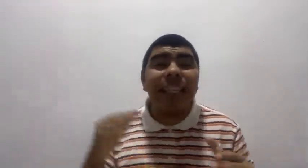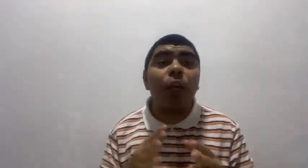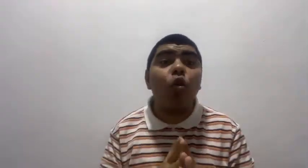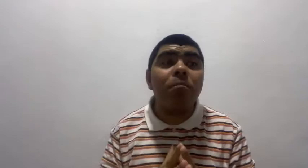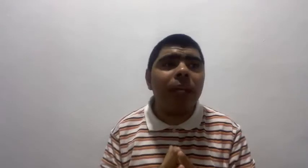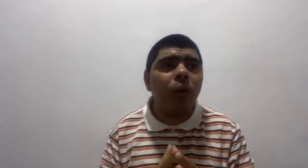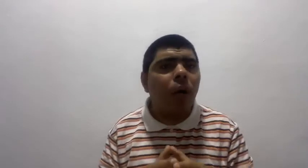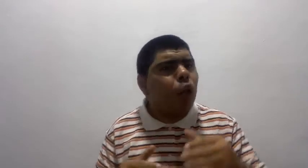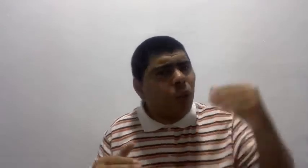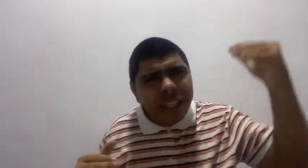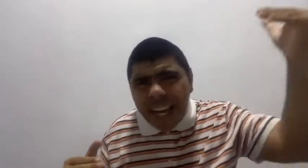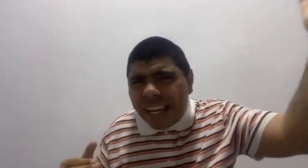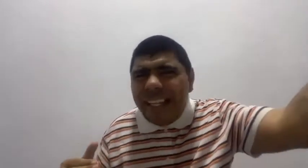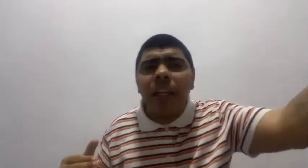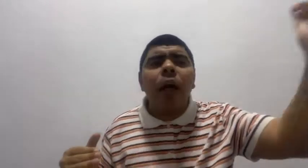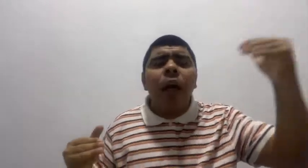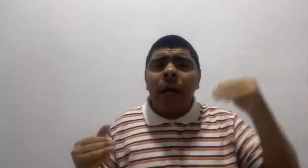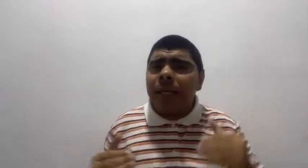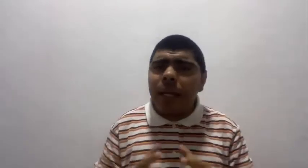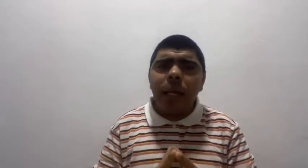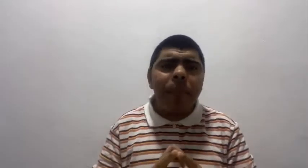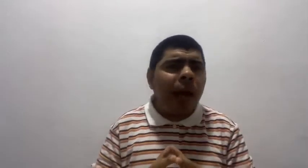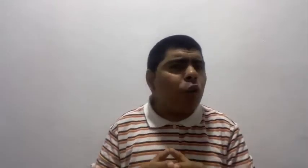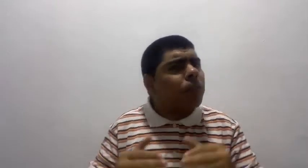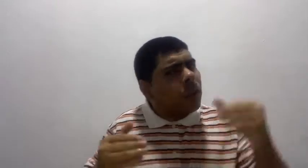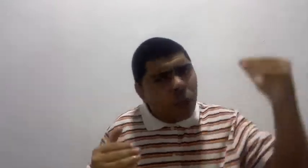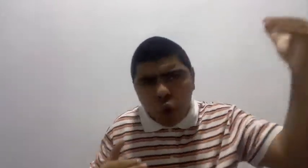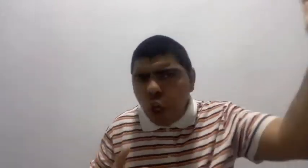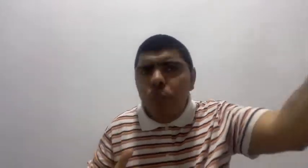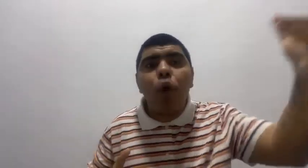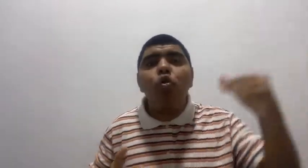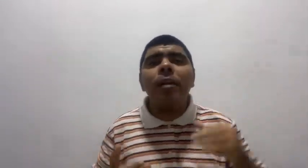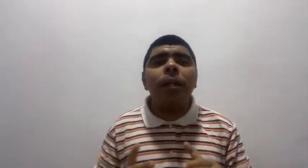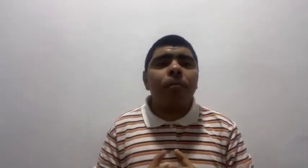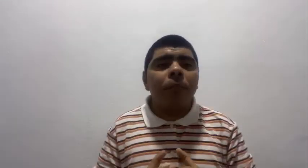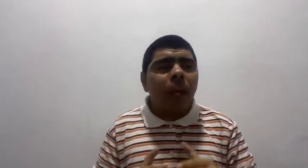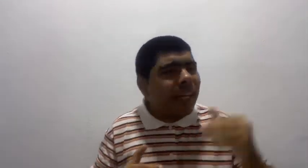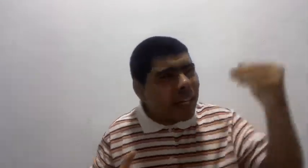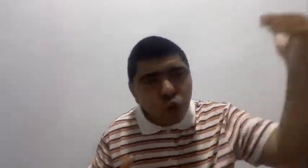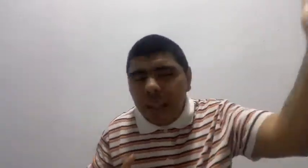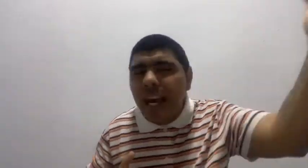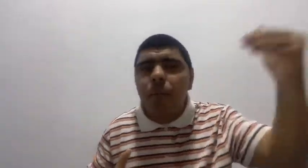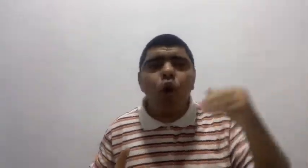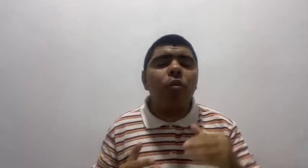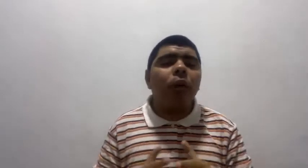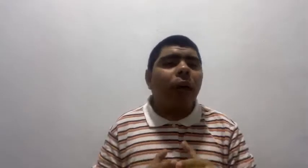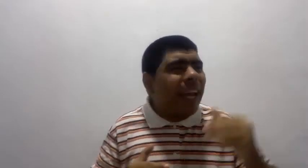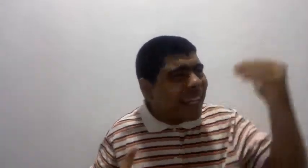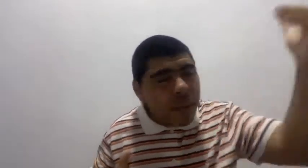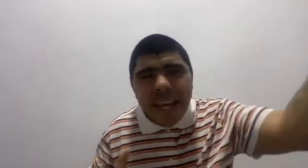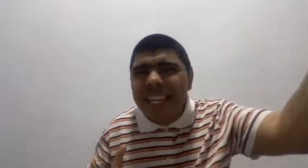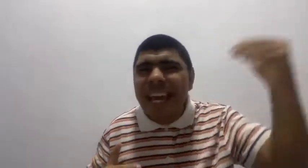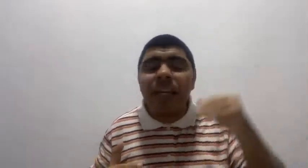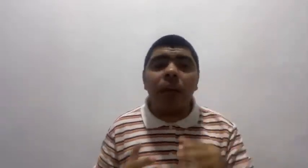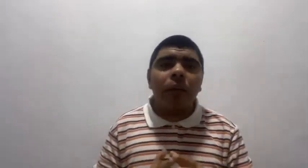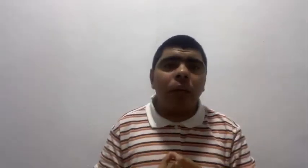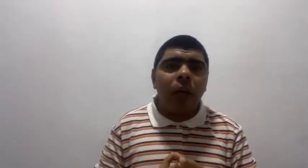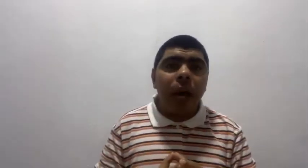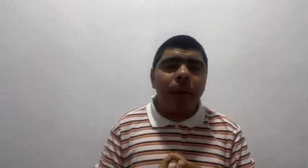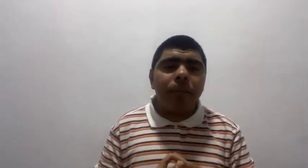tiene conmigo. No es que aquel, es que el hermano lo dijo por mí. Es que no tiene amor. Es que me hiere. Amén.